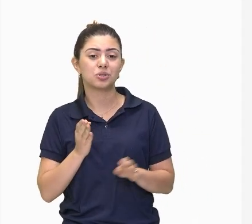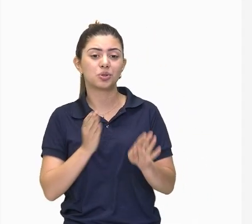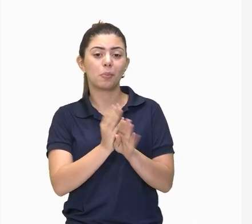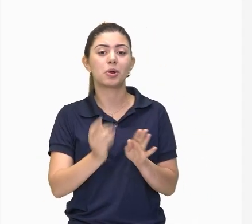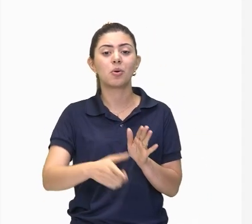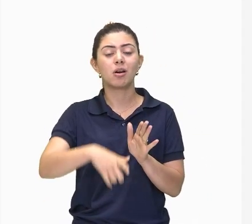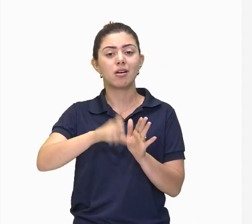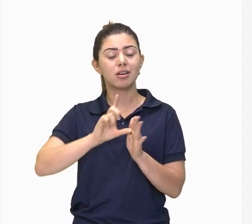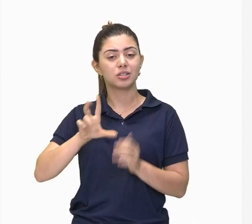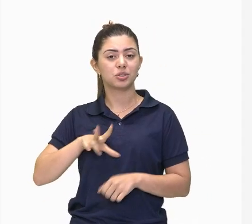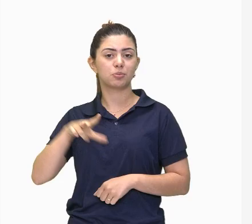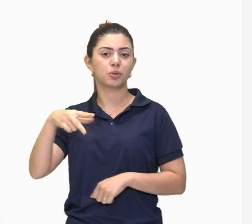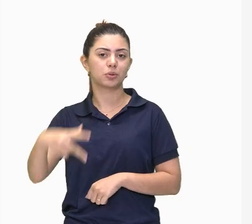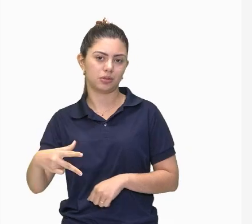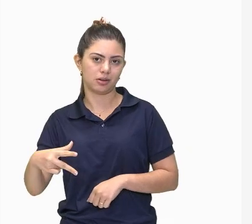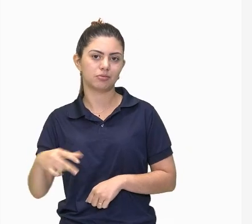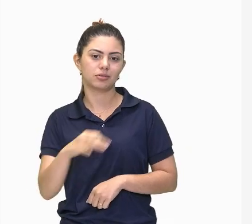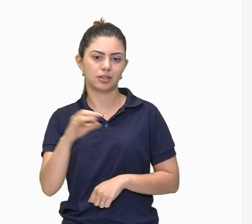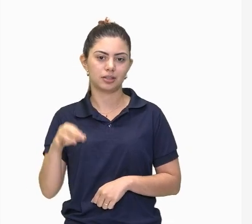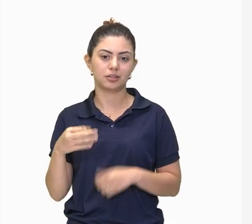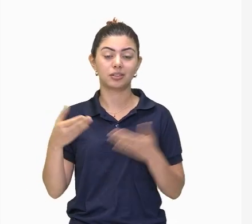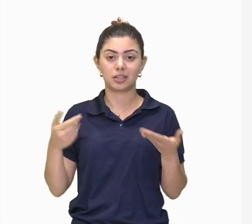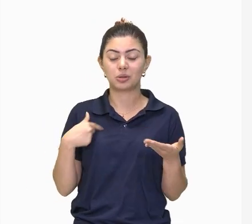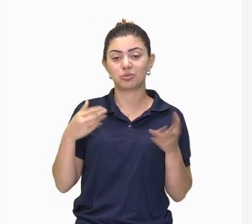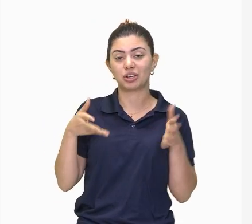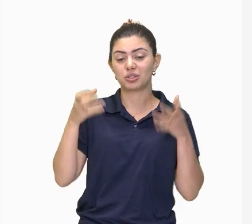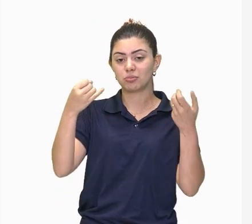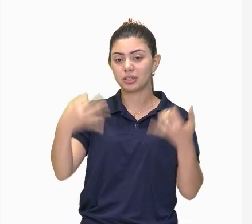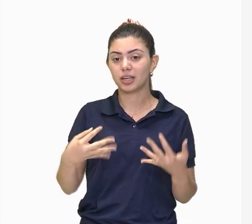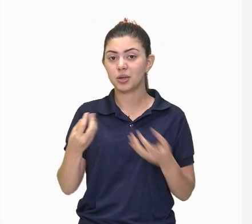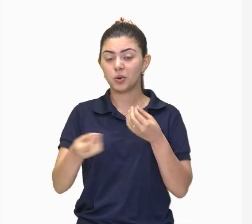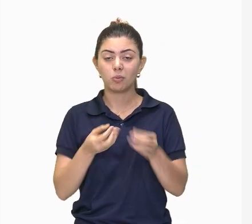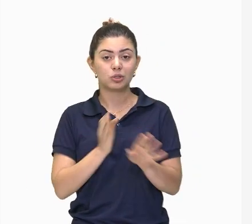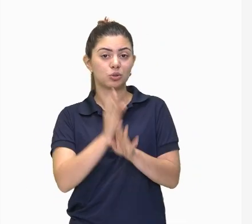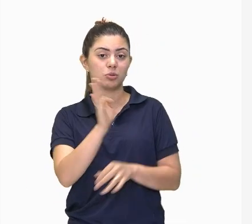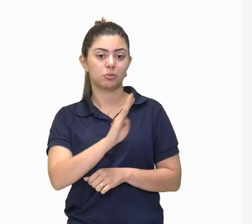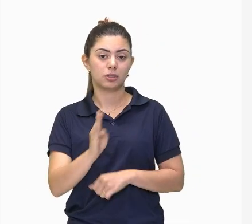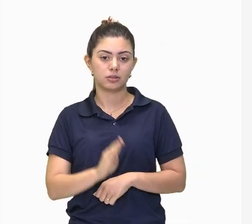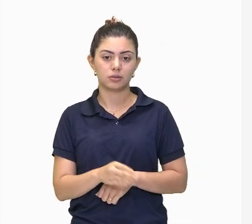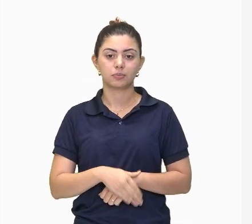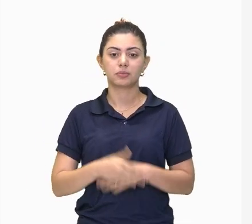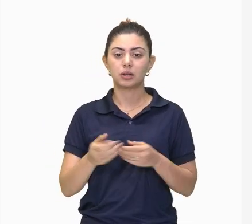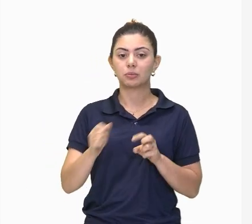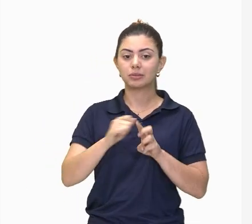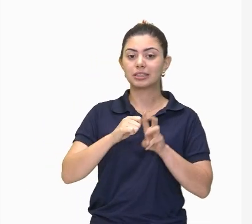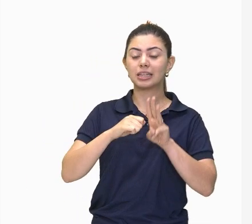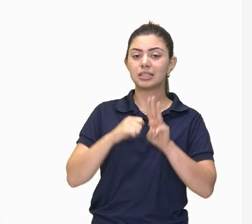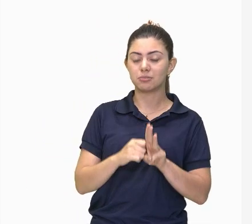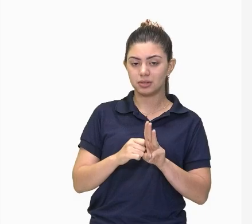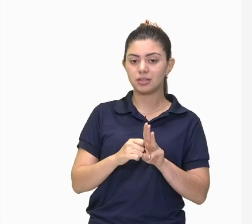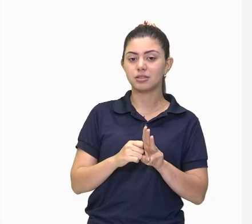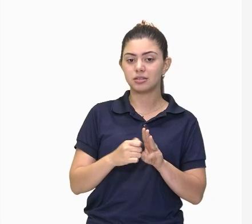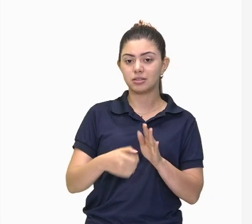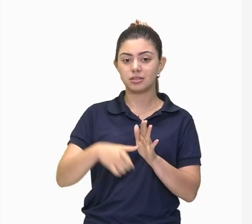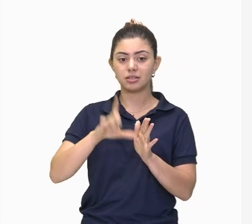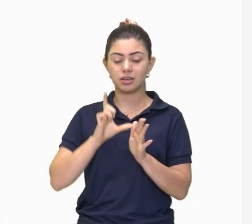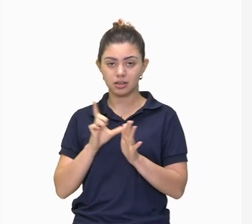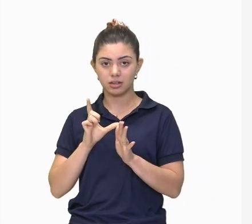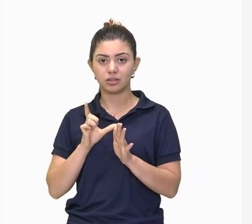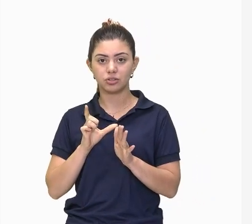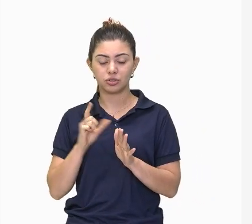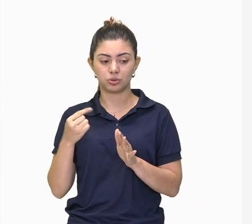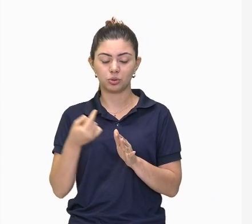dos portugueses. Veja que eu já estou explicando sobre o descobrimento. 3 meses antes do descobrimento oficial do